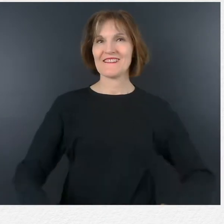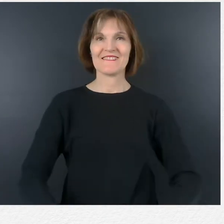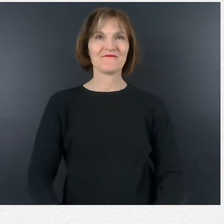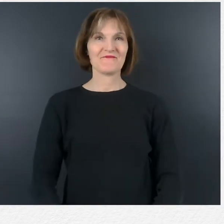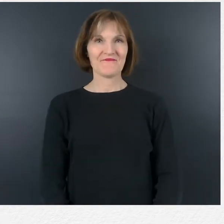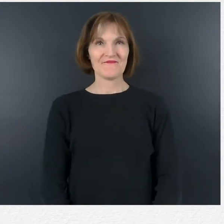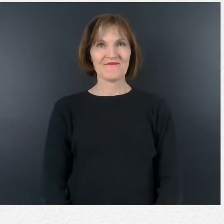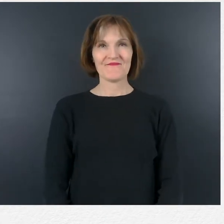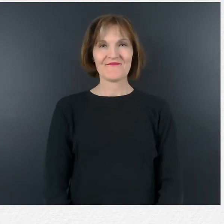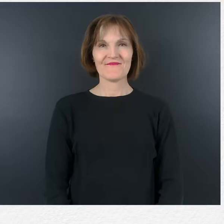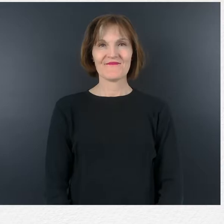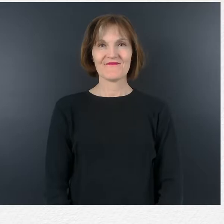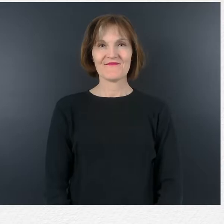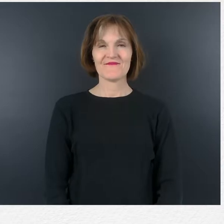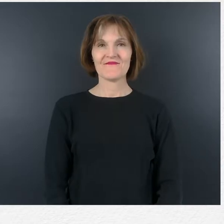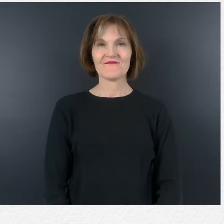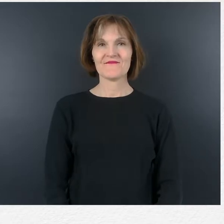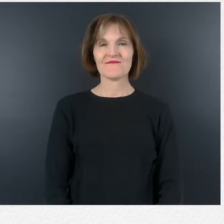histoire.